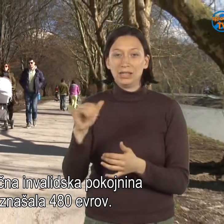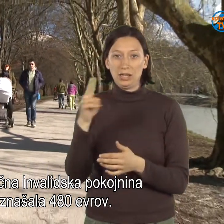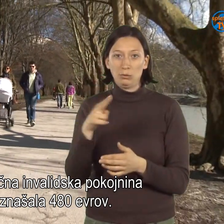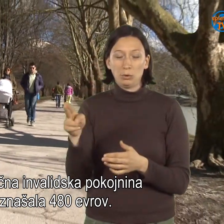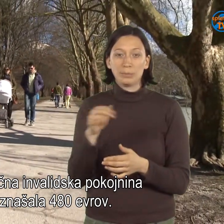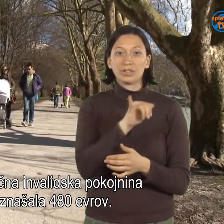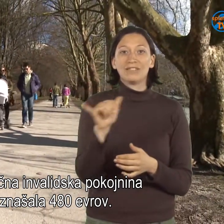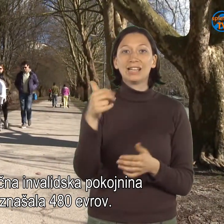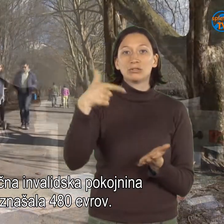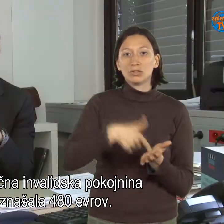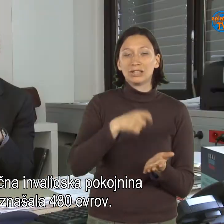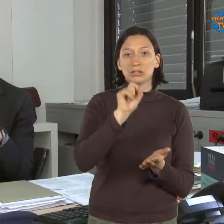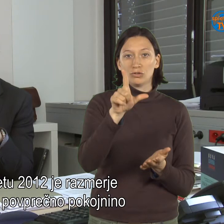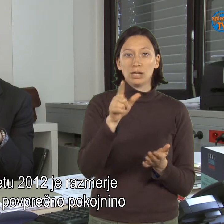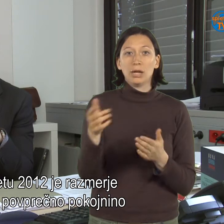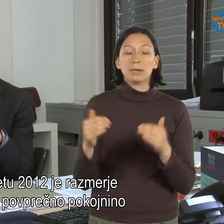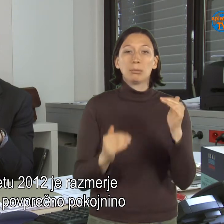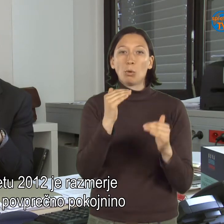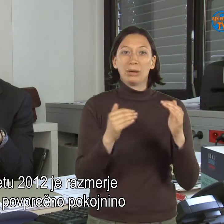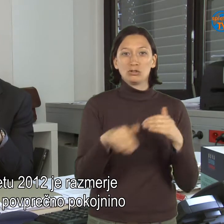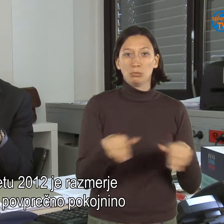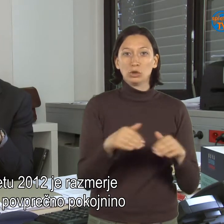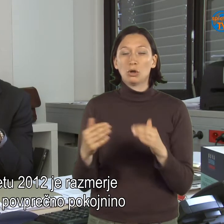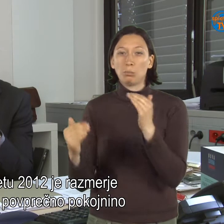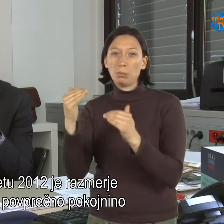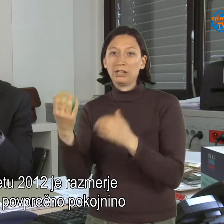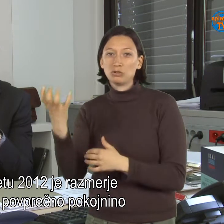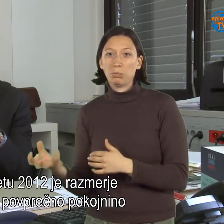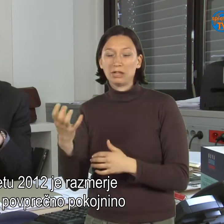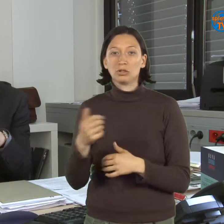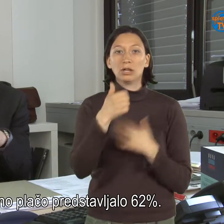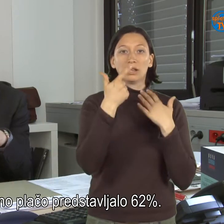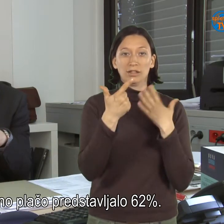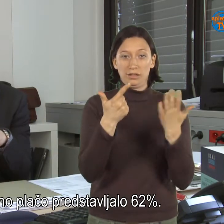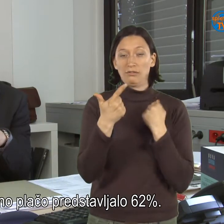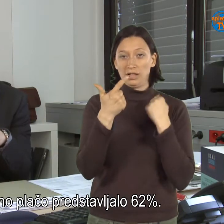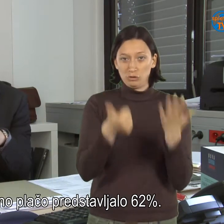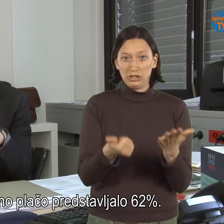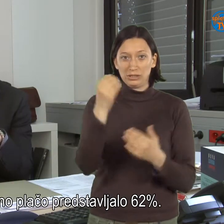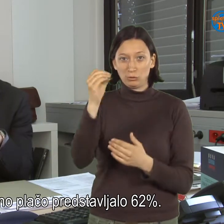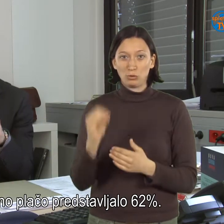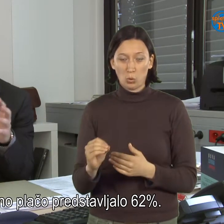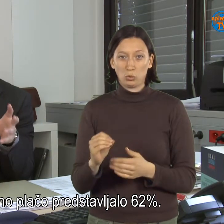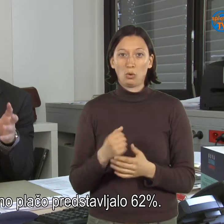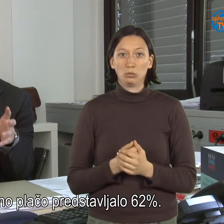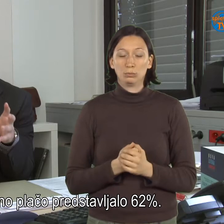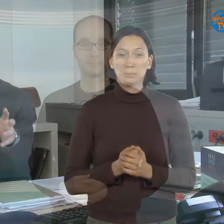V letu 2012 je razmerje med povprečno pokojnino in povprečno plačo znaša 62%.